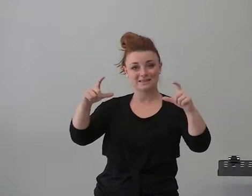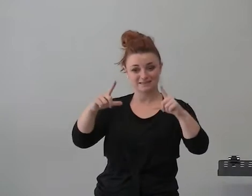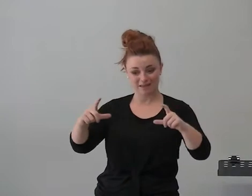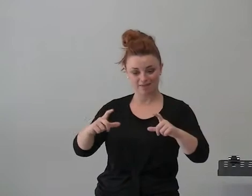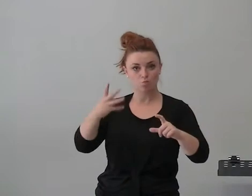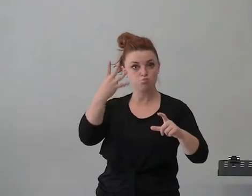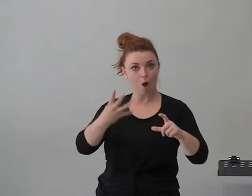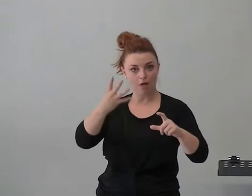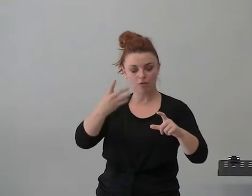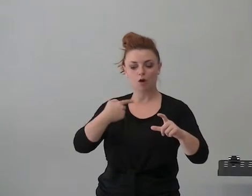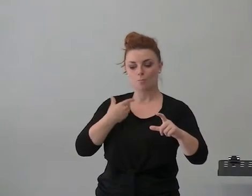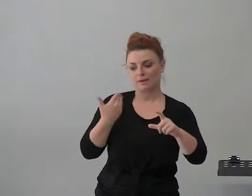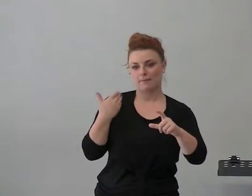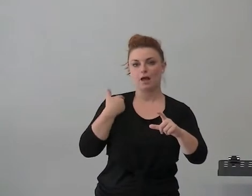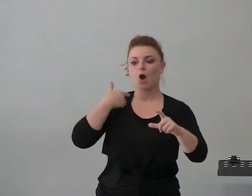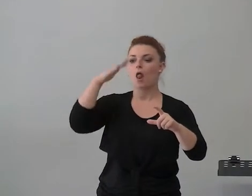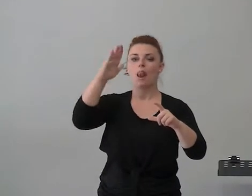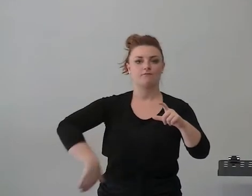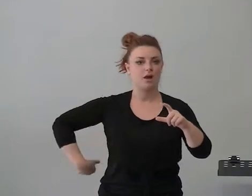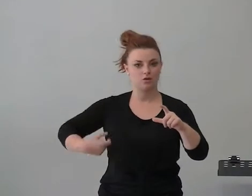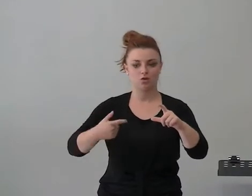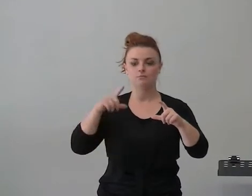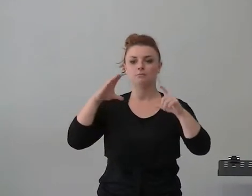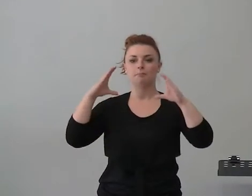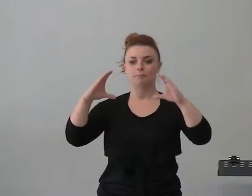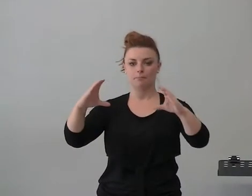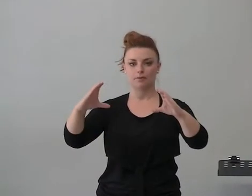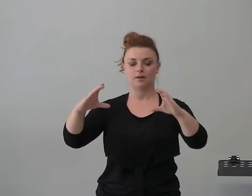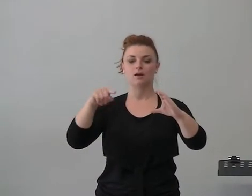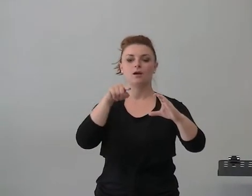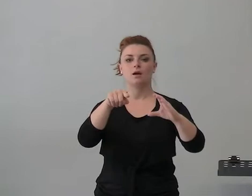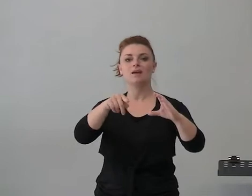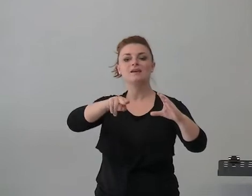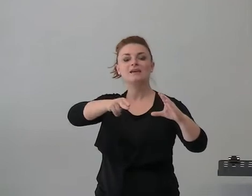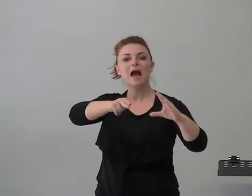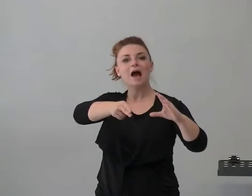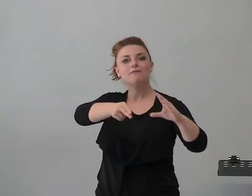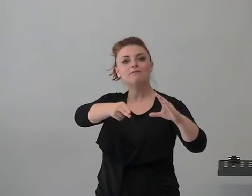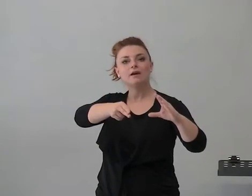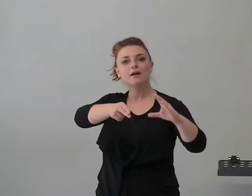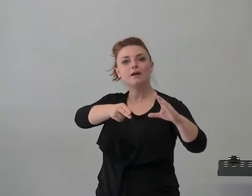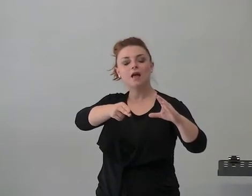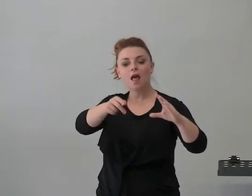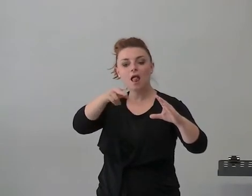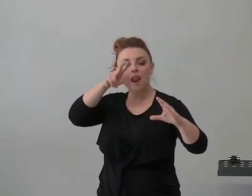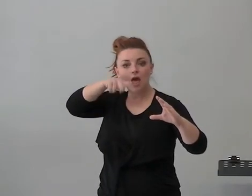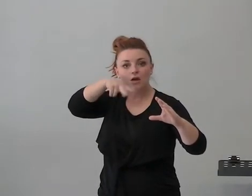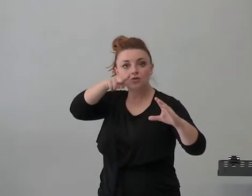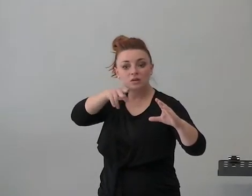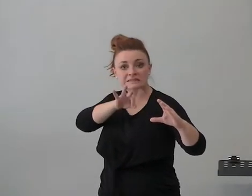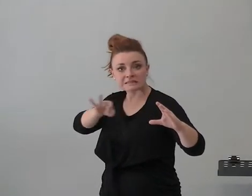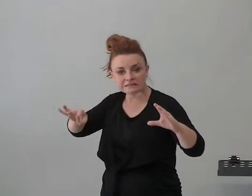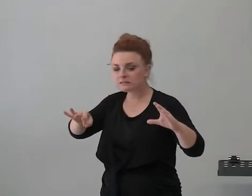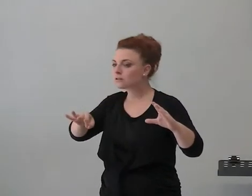del contesto e quindi sono chiari. Vediamo adesso, versetto 15.